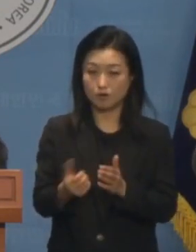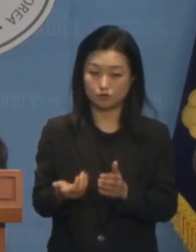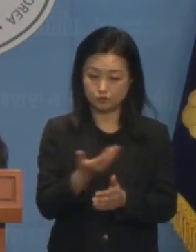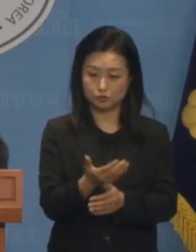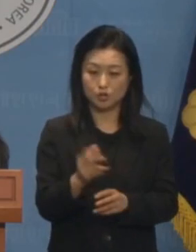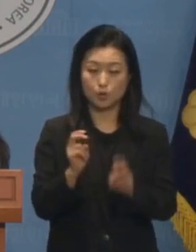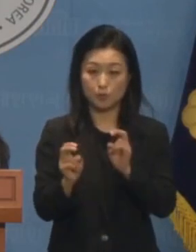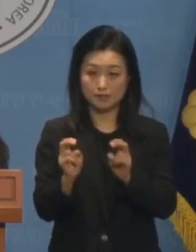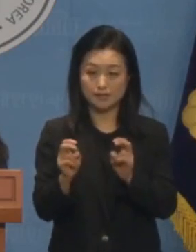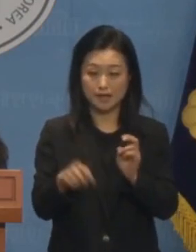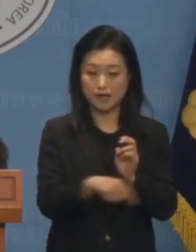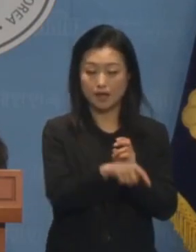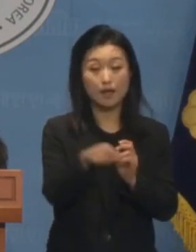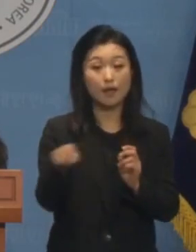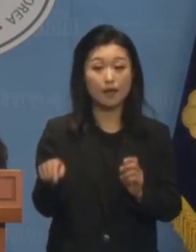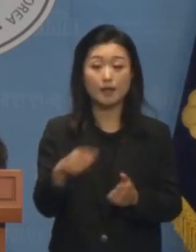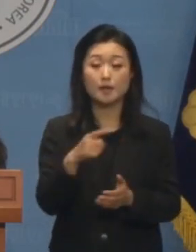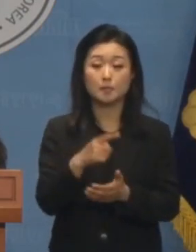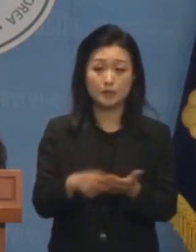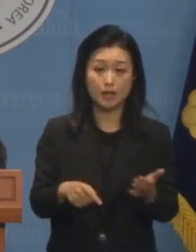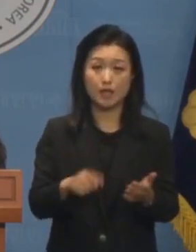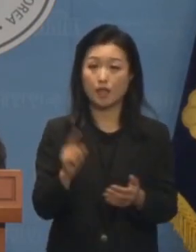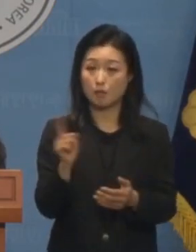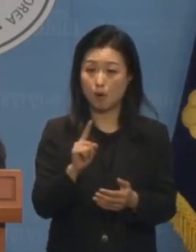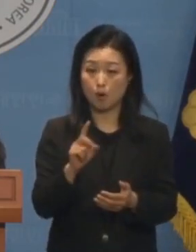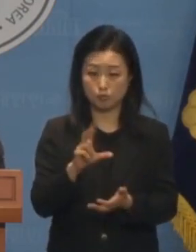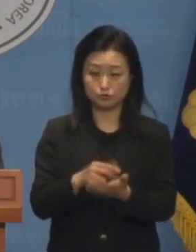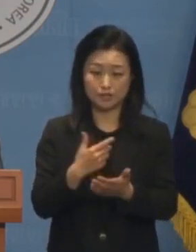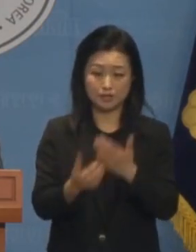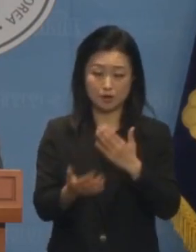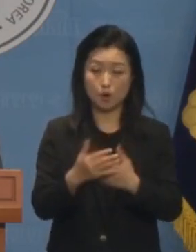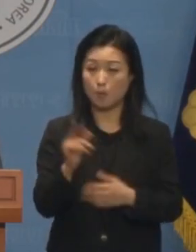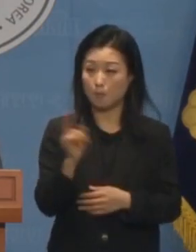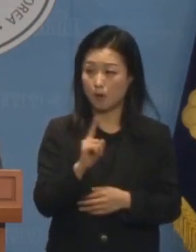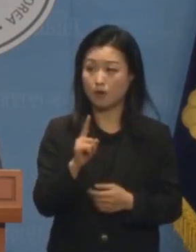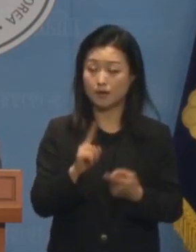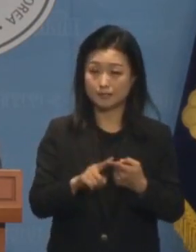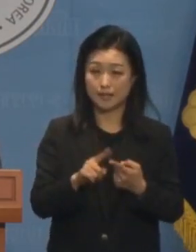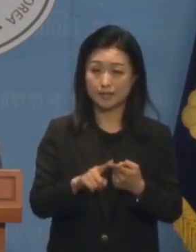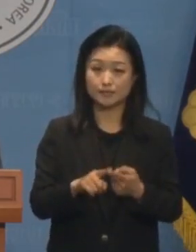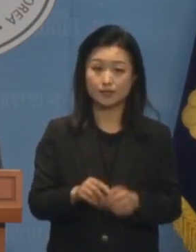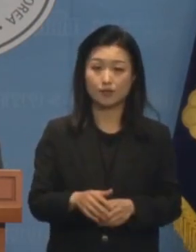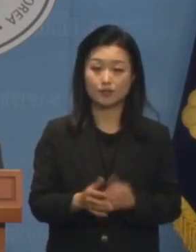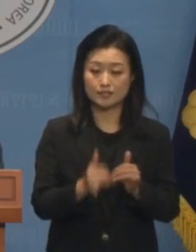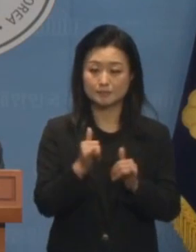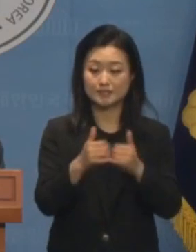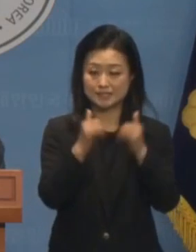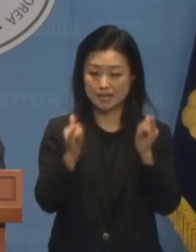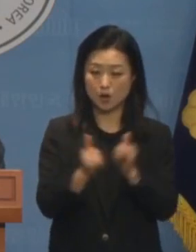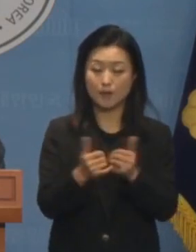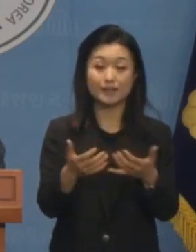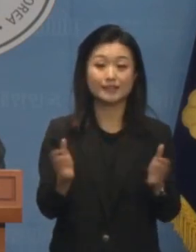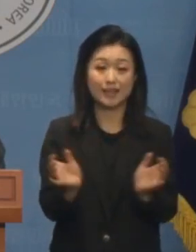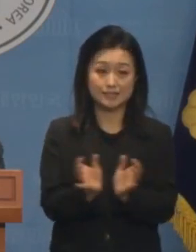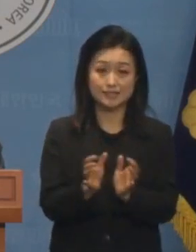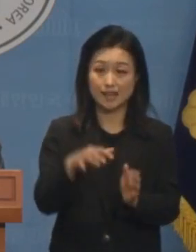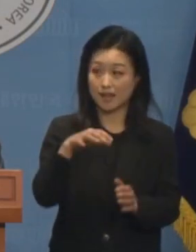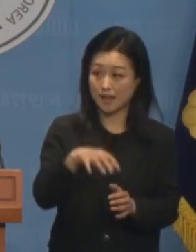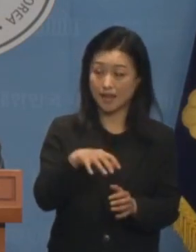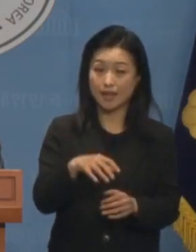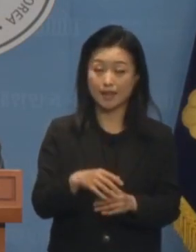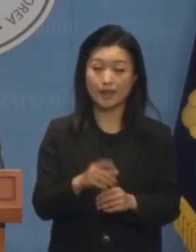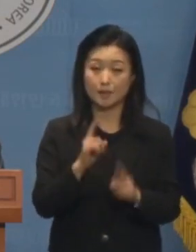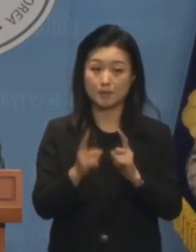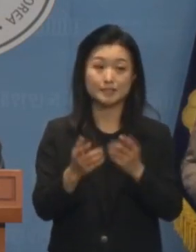등 이용자들이 과연 어떠한 피해와 문제를 겪고 있는지 우리 소비자 및 시민사회단체에 대한 피해 분야를